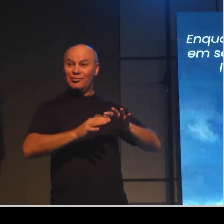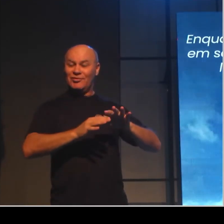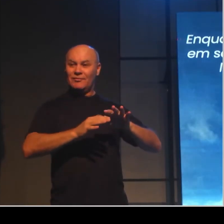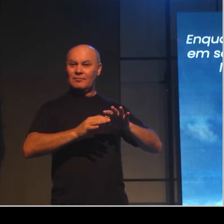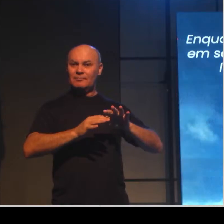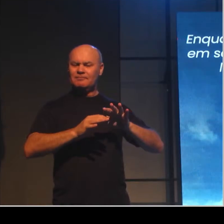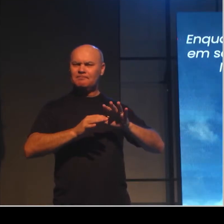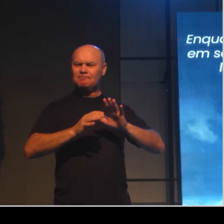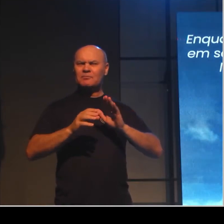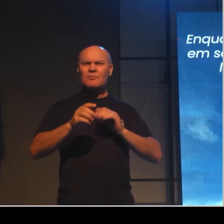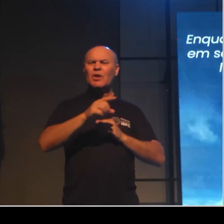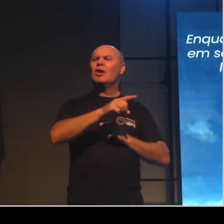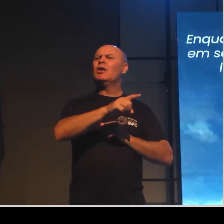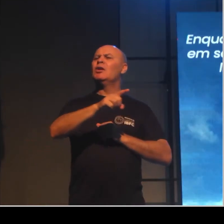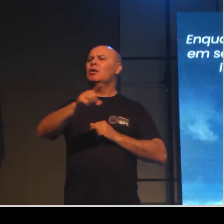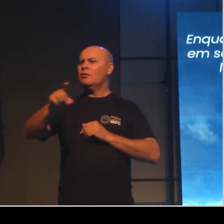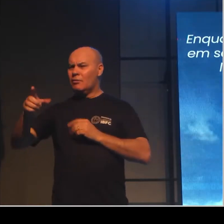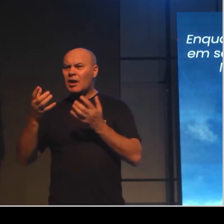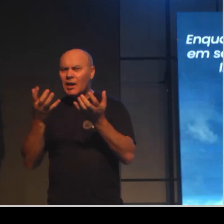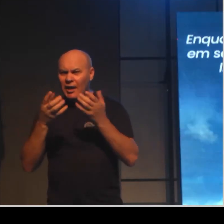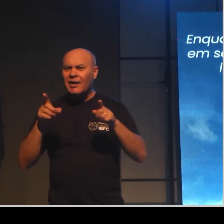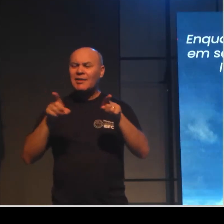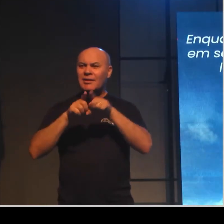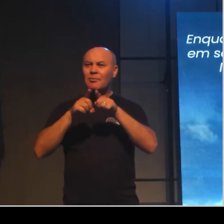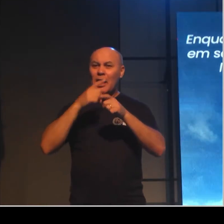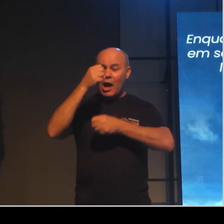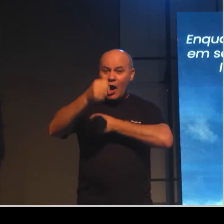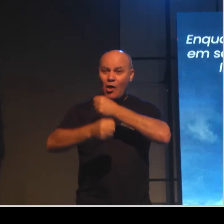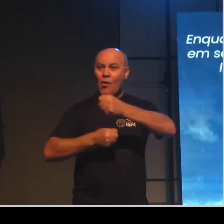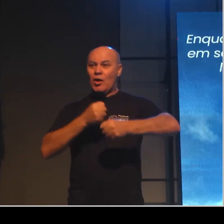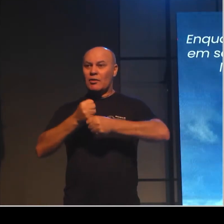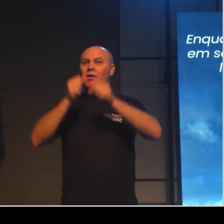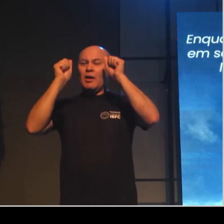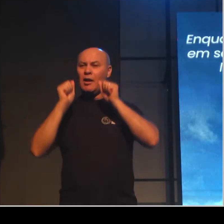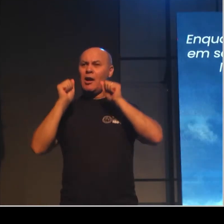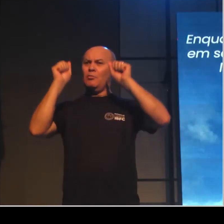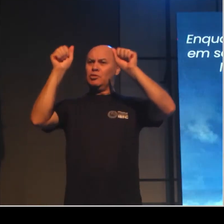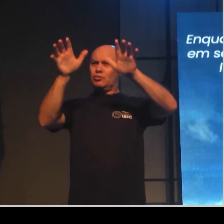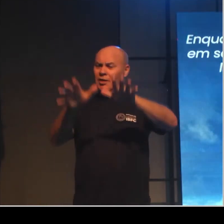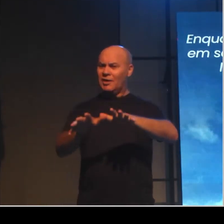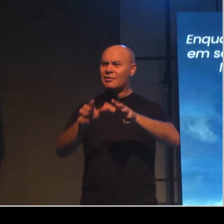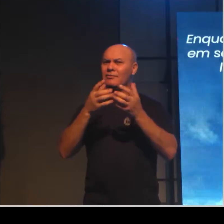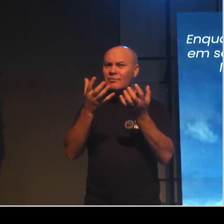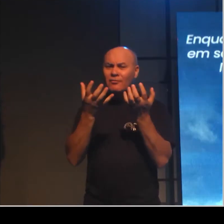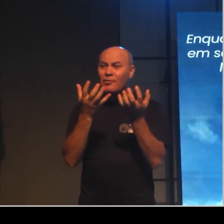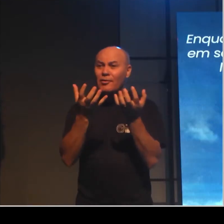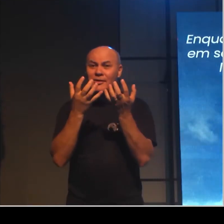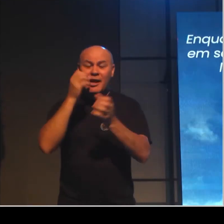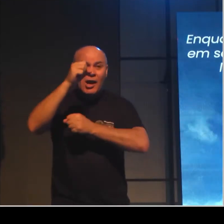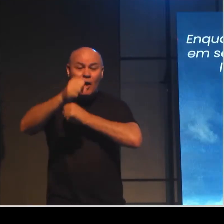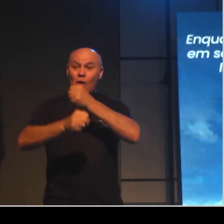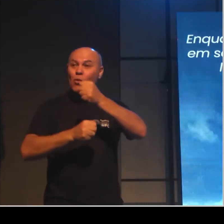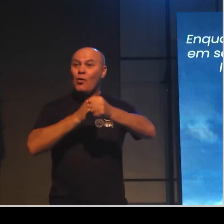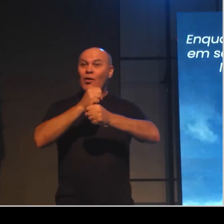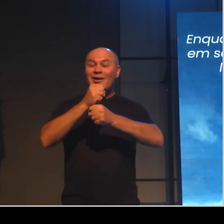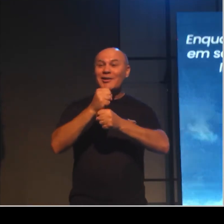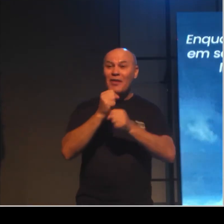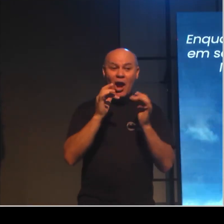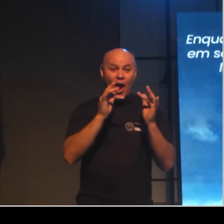Você quer que a sua vida esteja num lugar aonde a bênção de Deus o alcance?